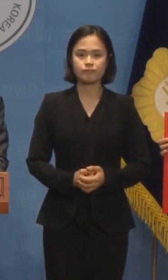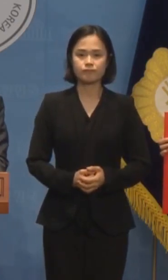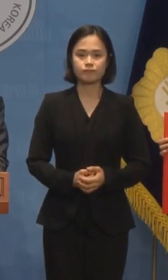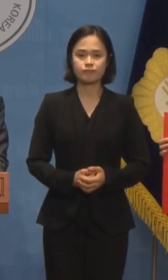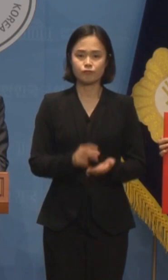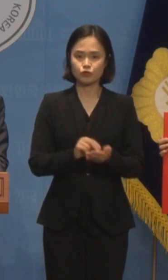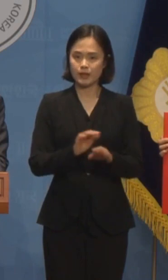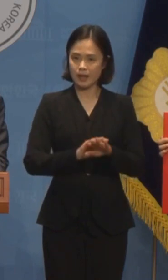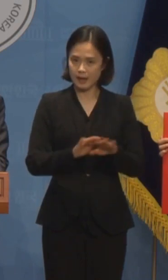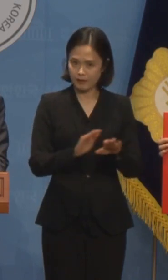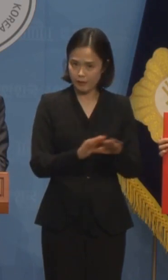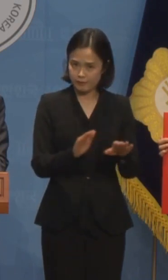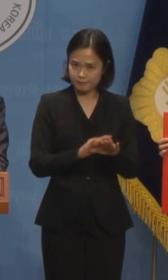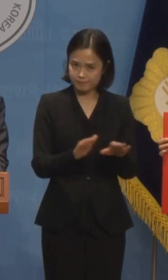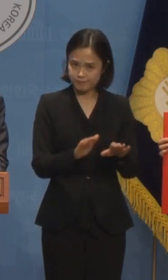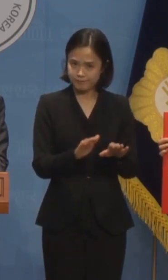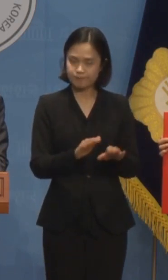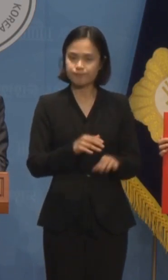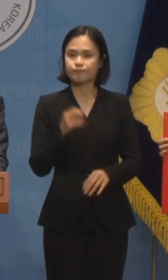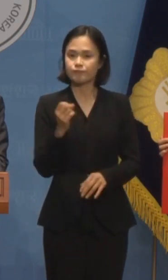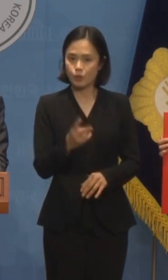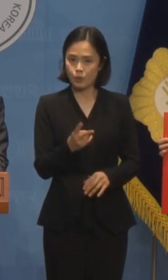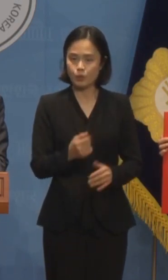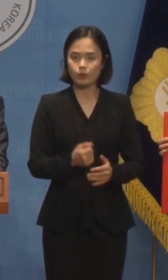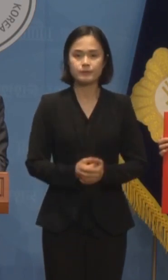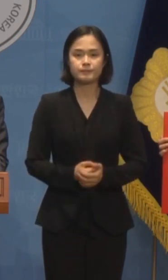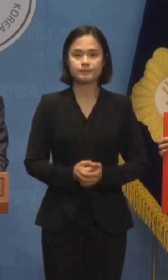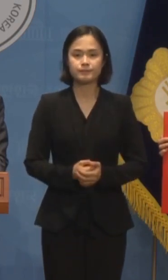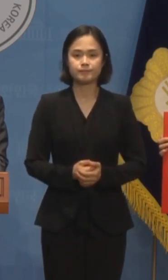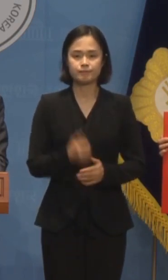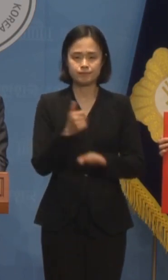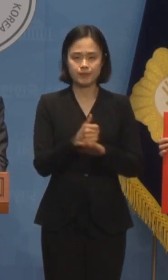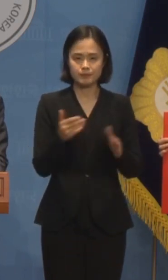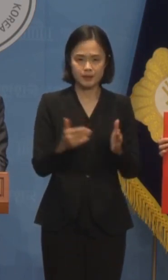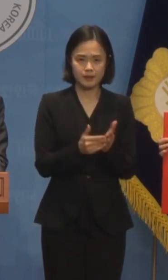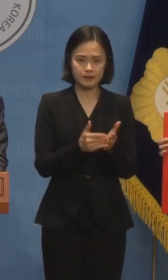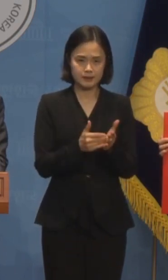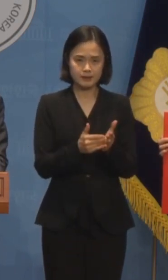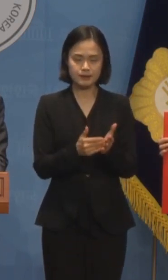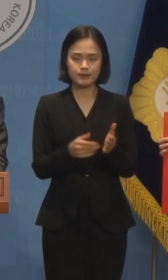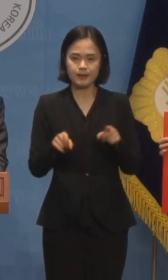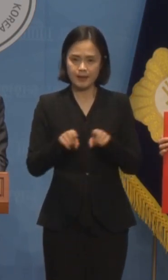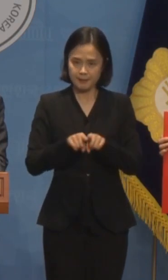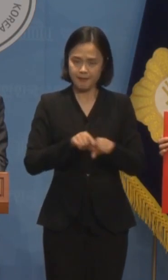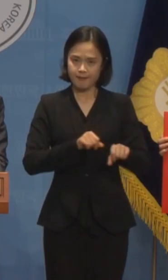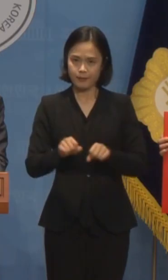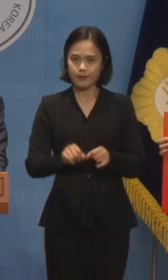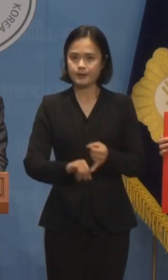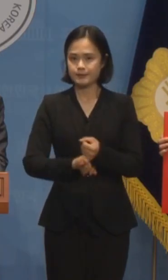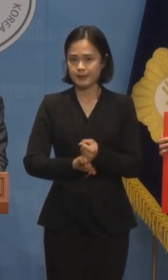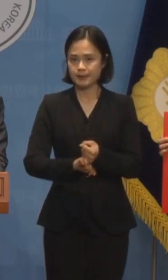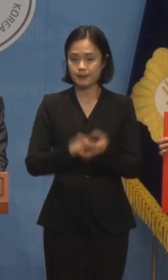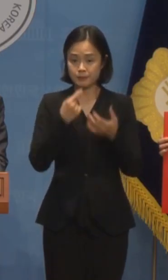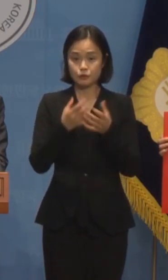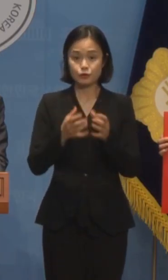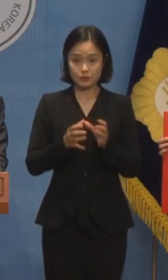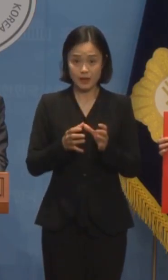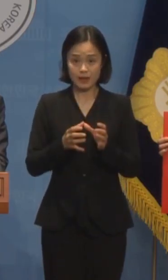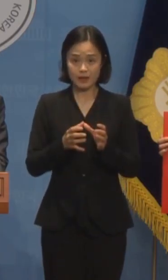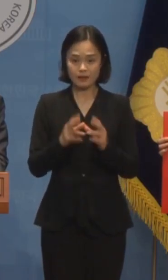풀고, 그리고 끝까지 함께 하겠습니다. 우리 더불어민주당 소속